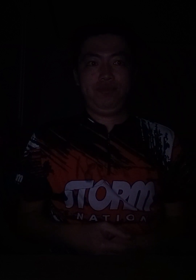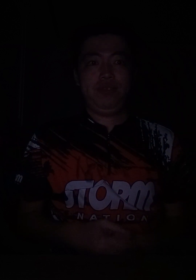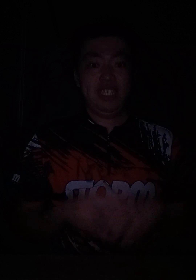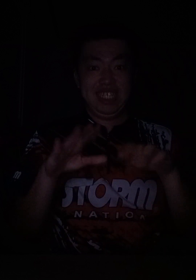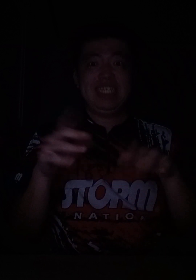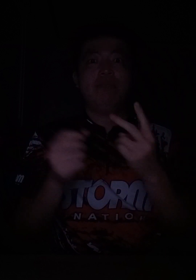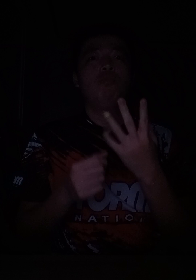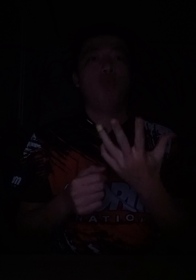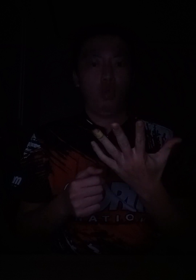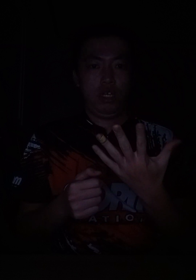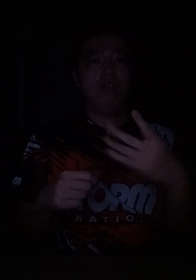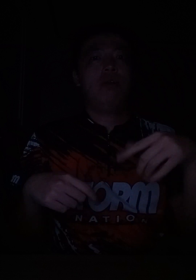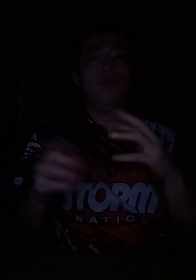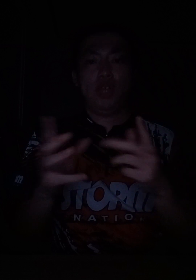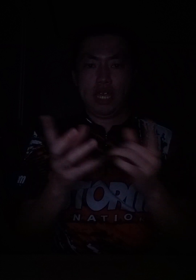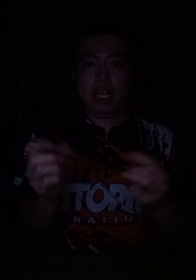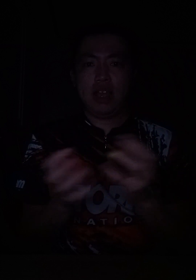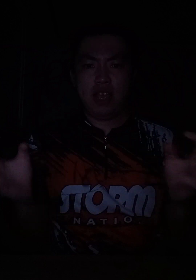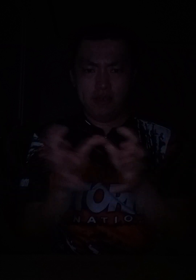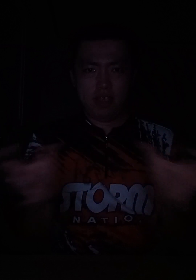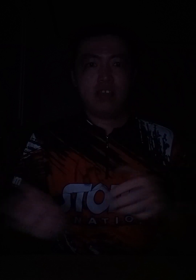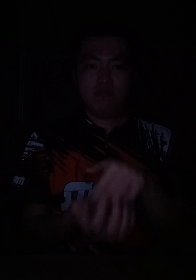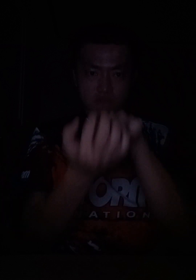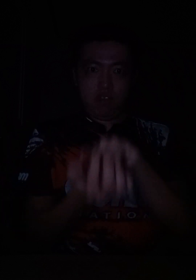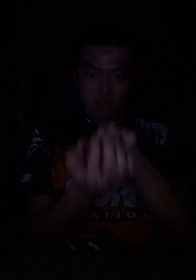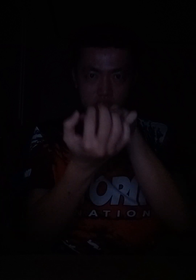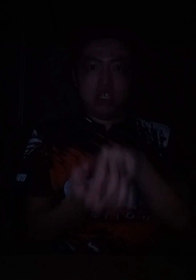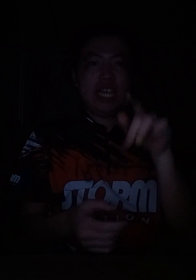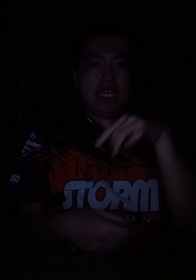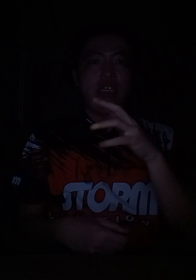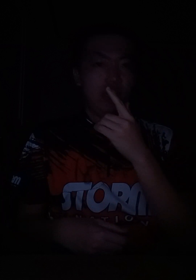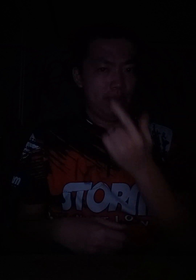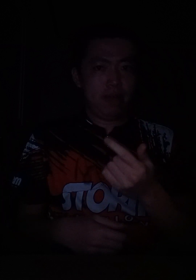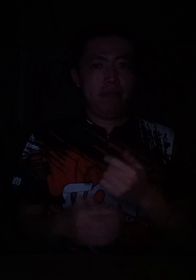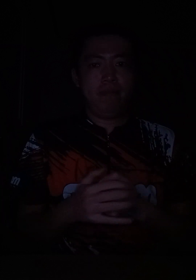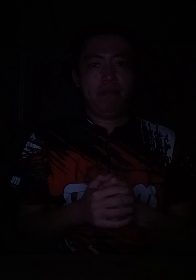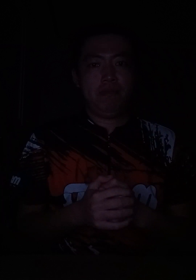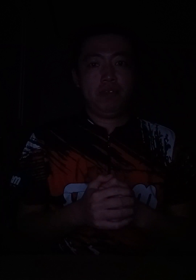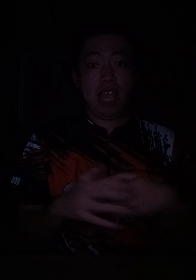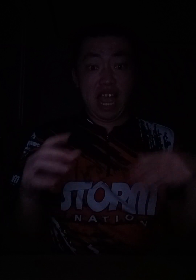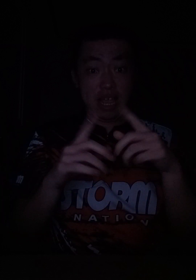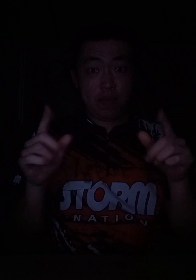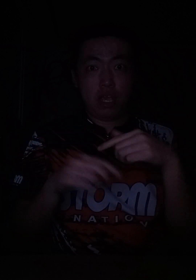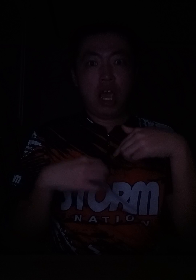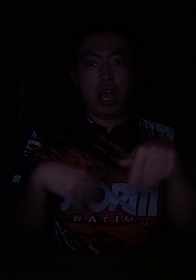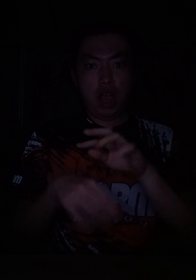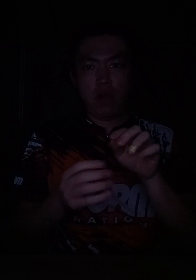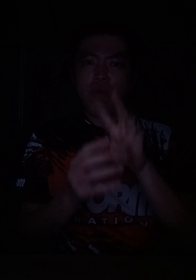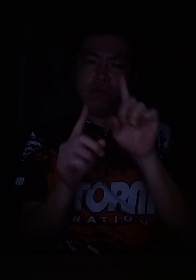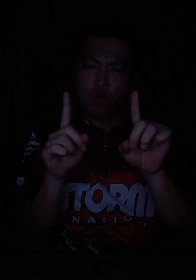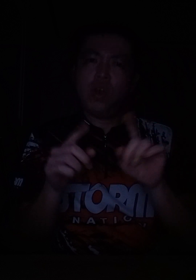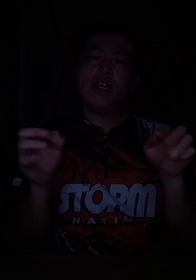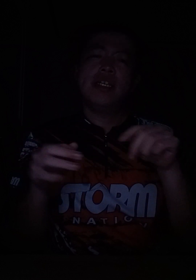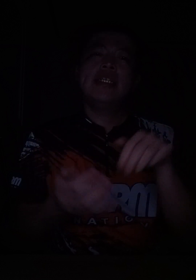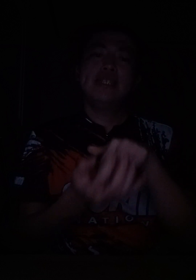지난달 25일 경기도 의정부의 한 아파트 승강기에서 생긴 일입니다. 한 남자가 11층에 도착한